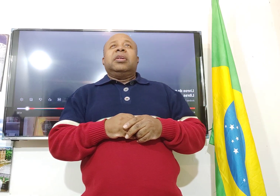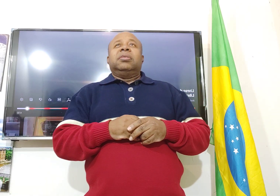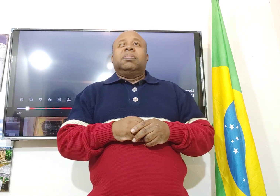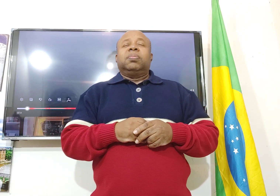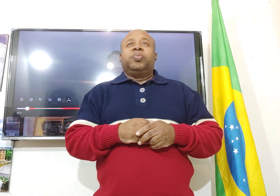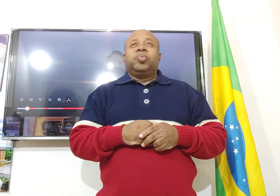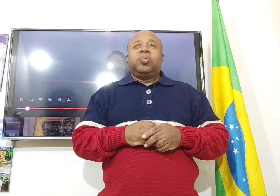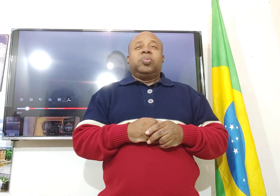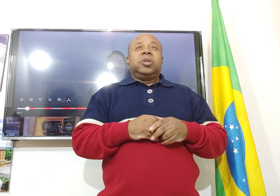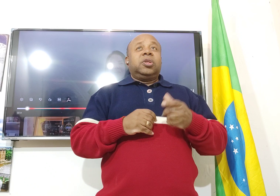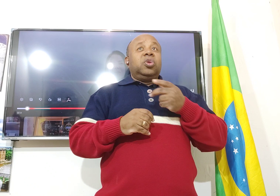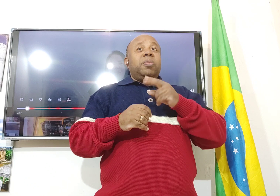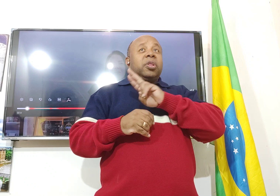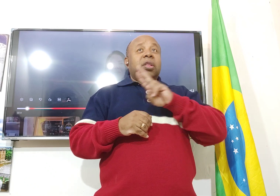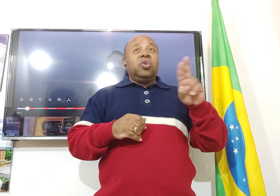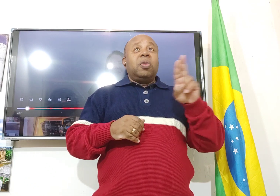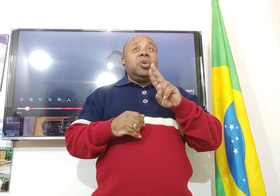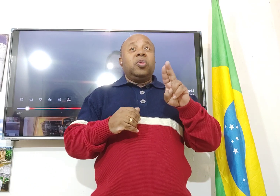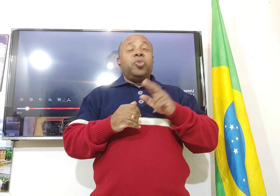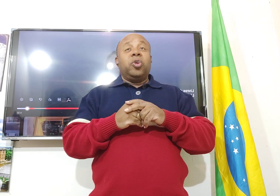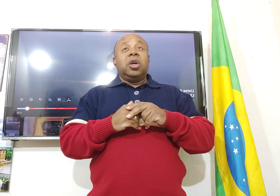Era... Esqueci o nome do programa.